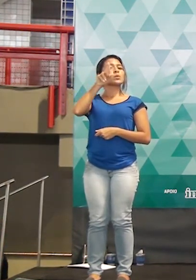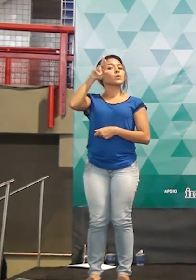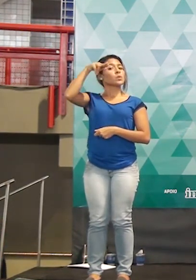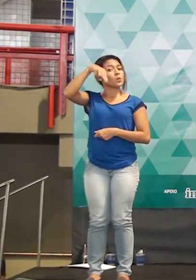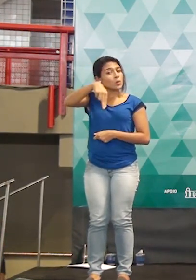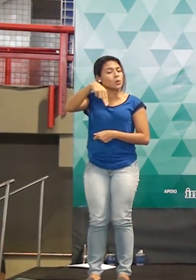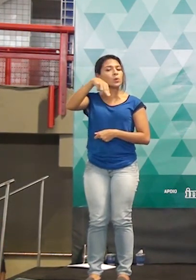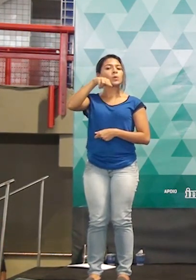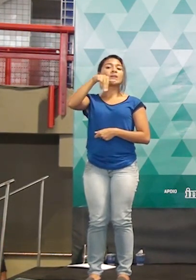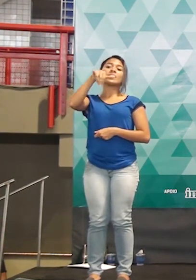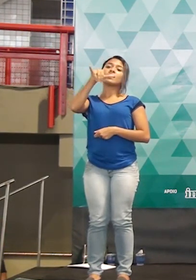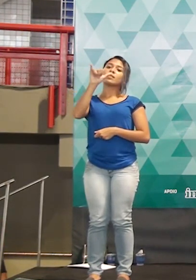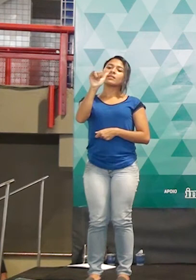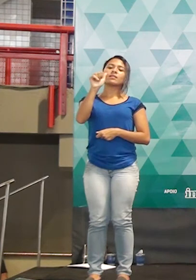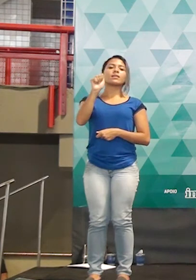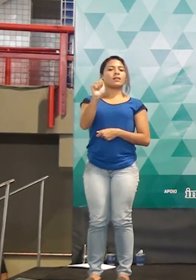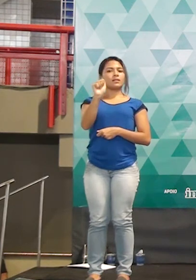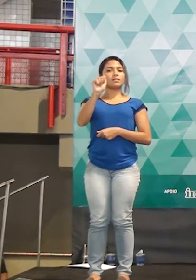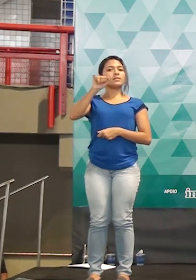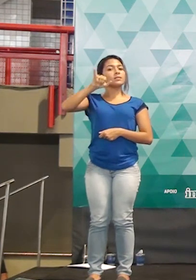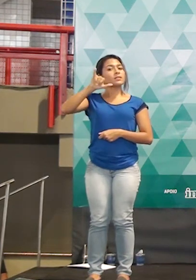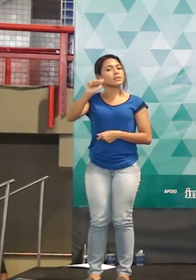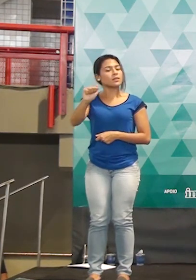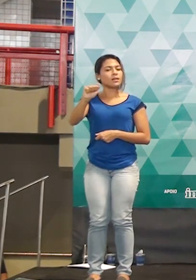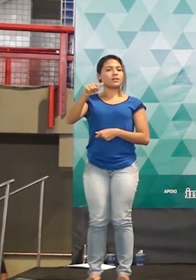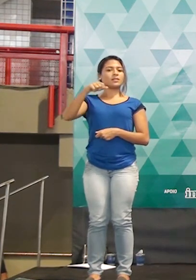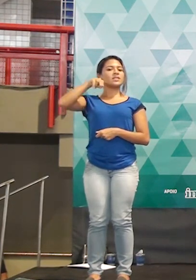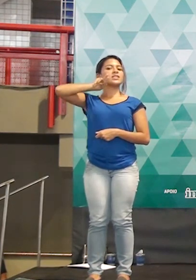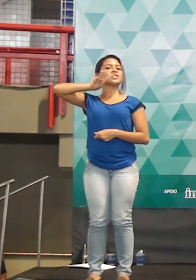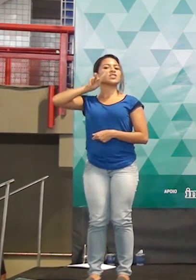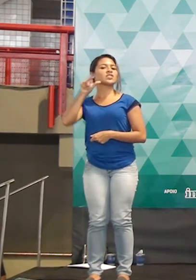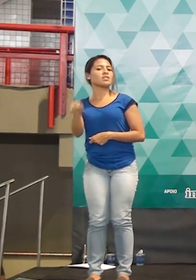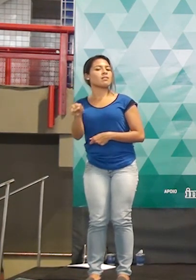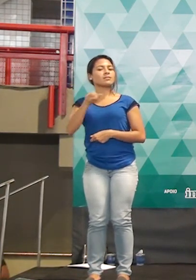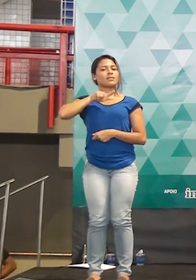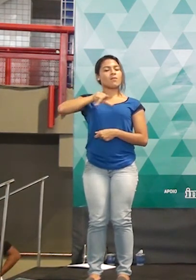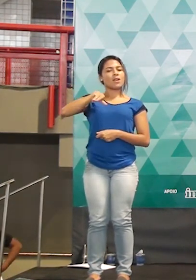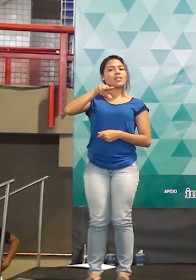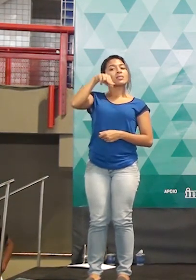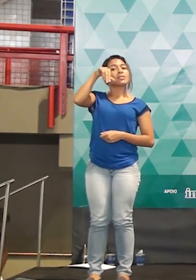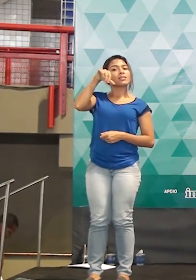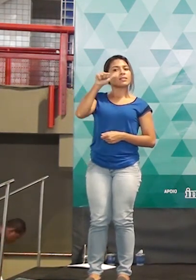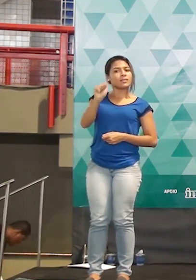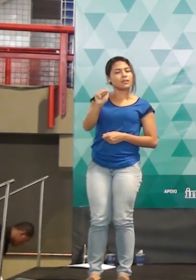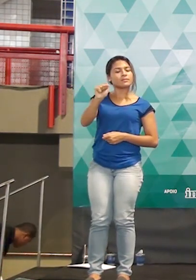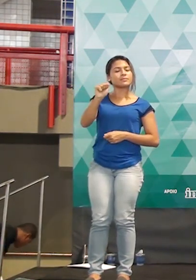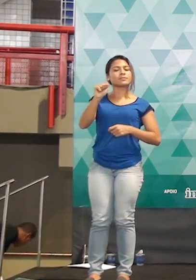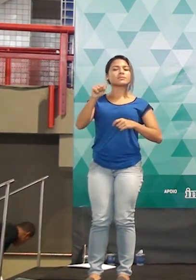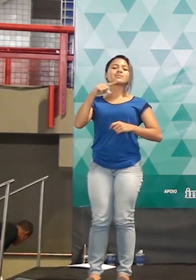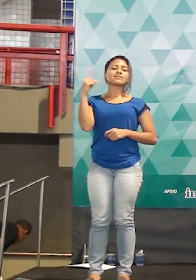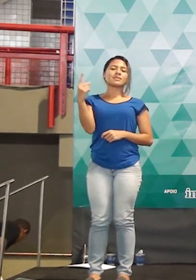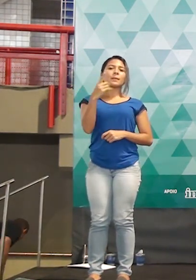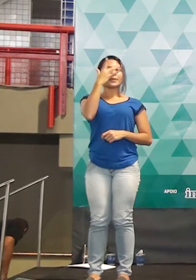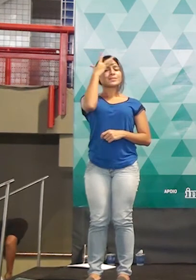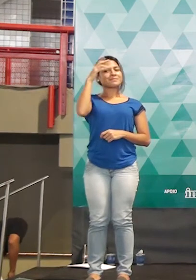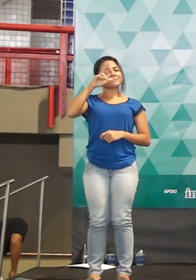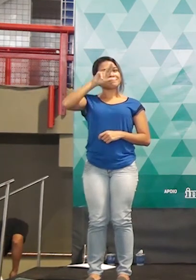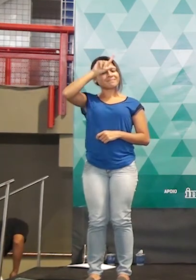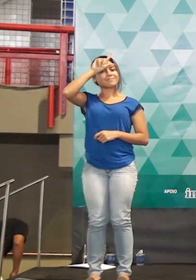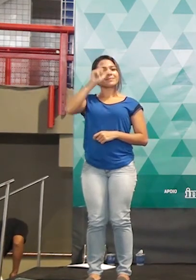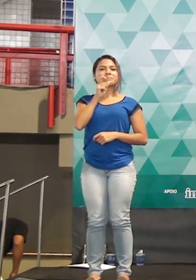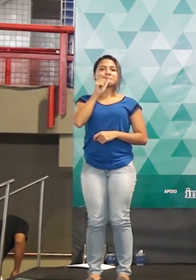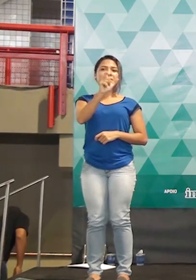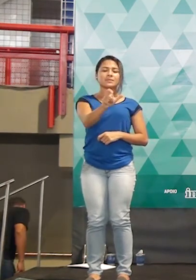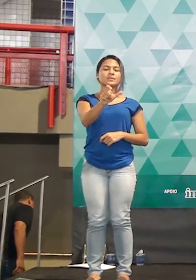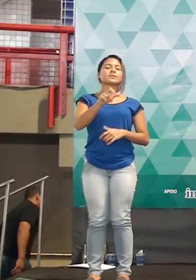chikungunya, e não chikungunya, como as pessoas falam. Então eu queria também chamar